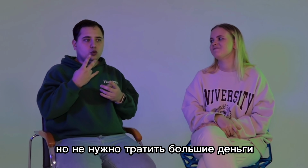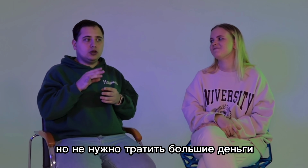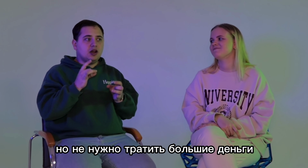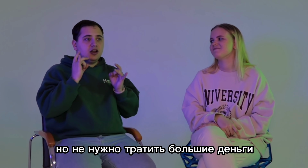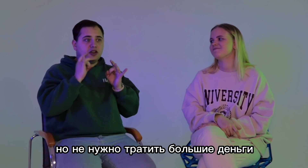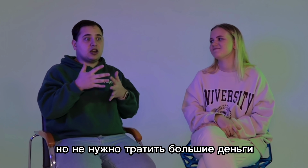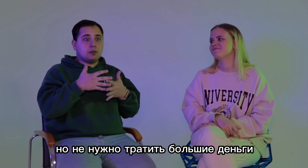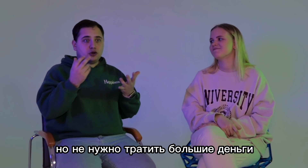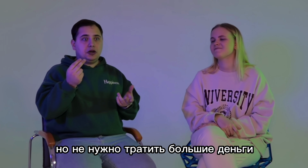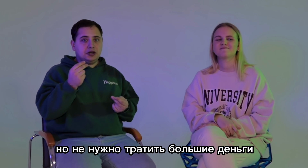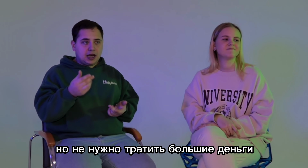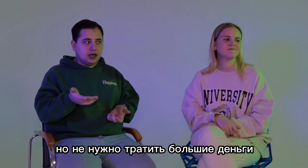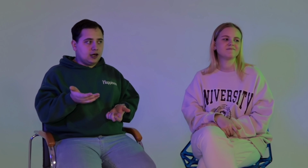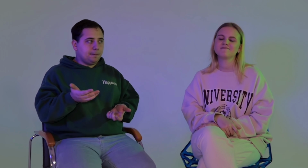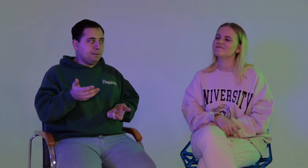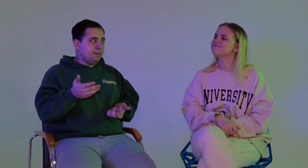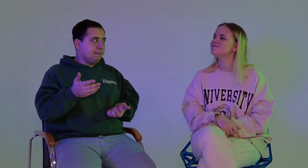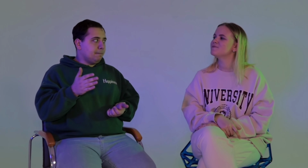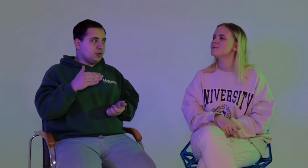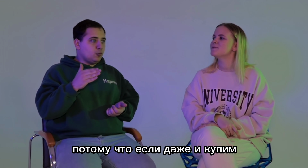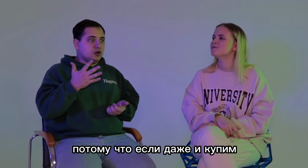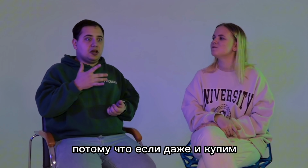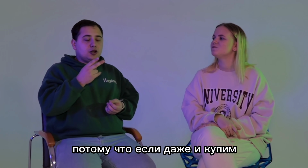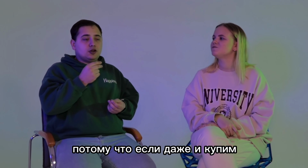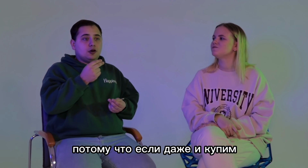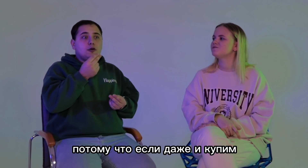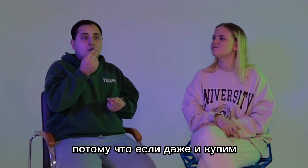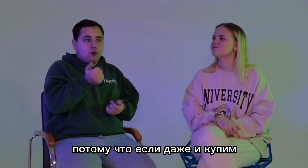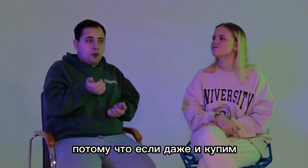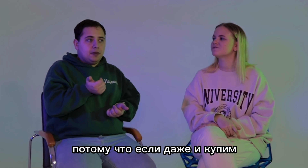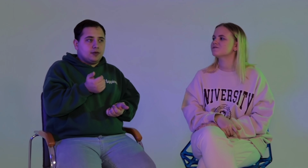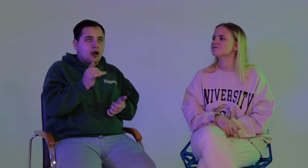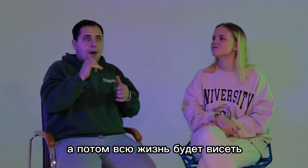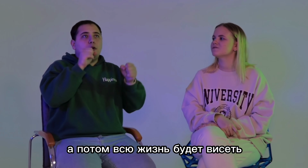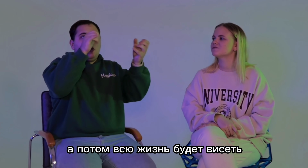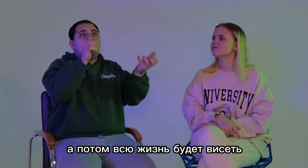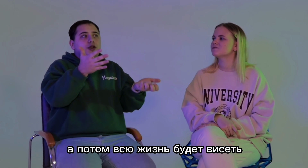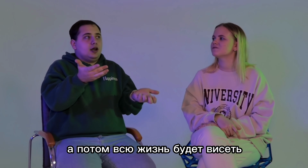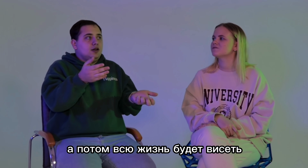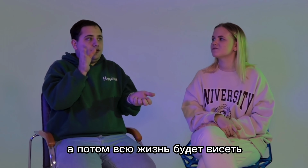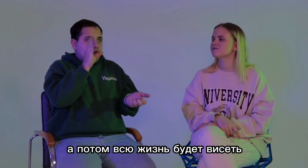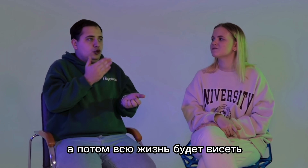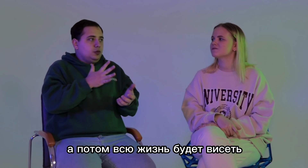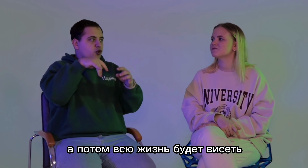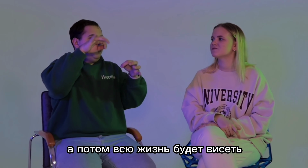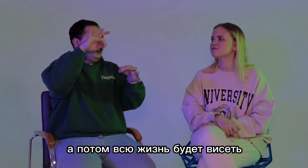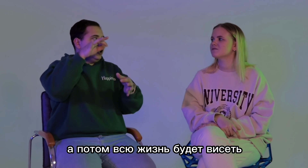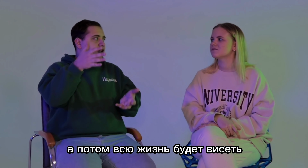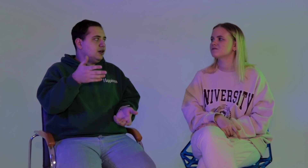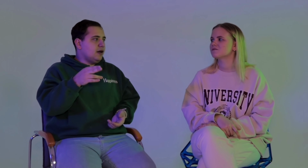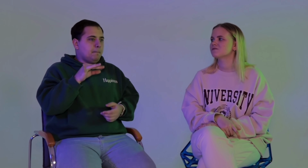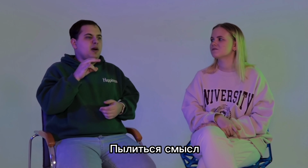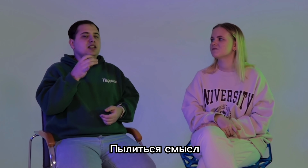нужно тратить большие деньги, потому что если даже купим, а потом куда, всю жизнь будет висеть.